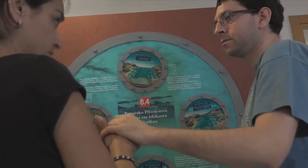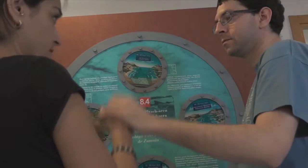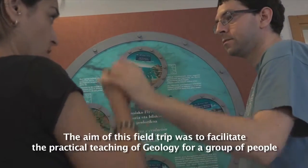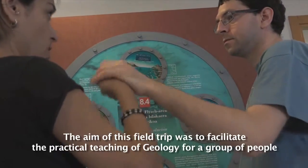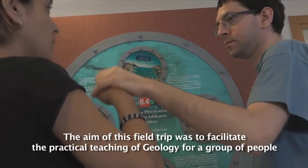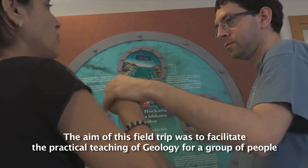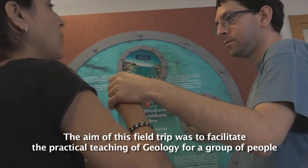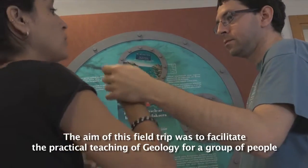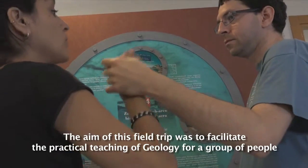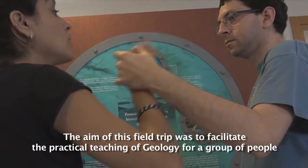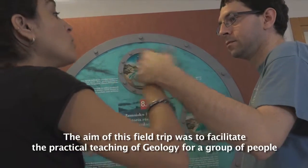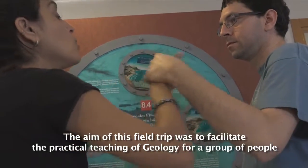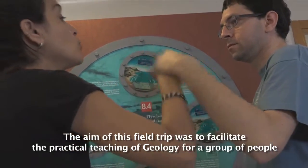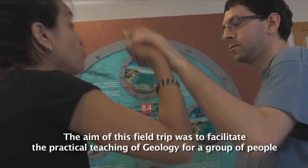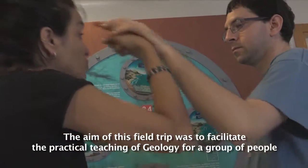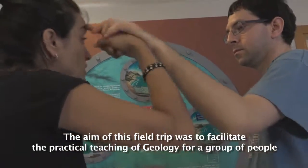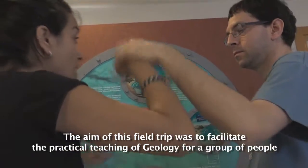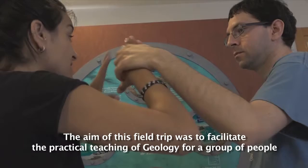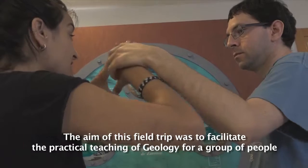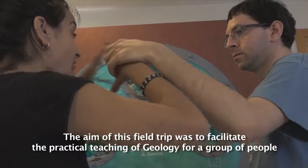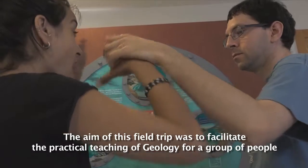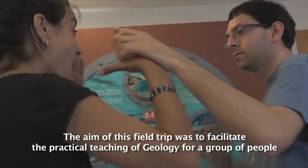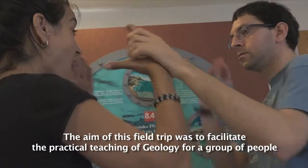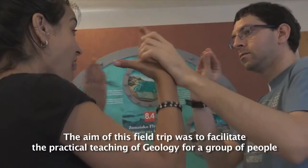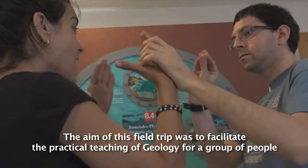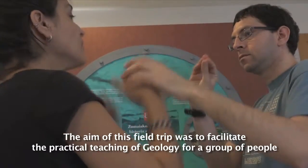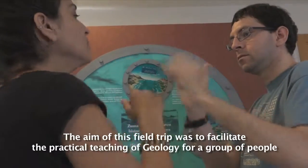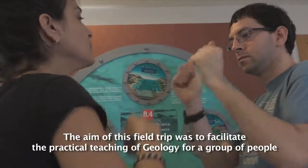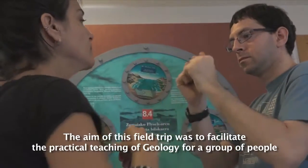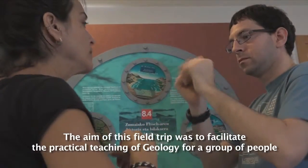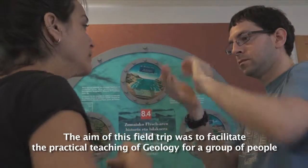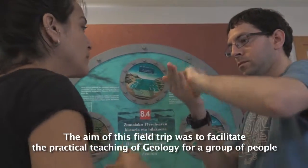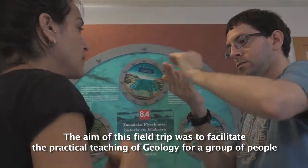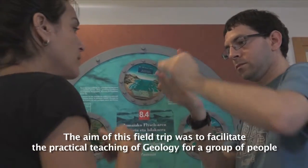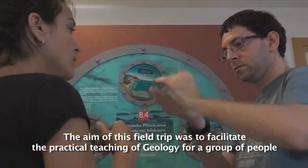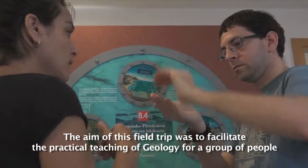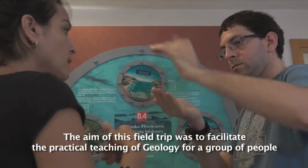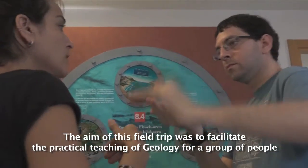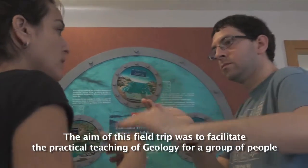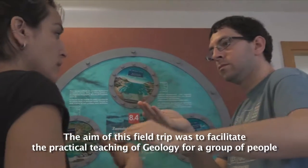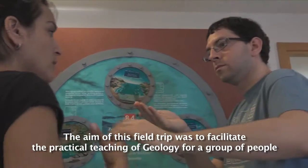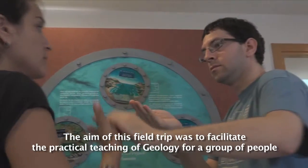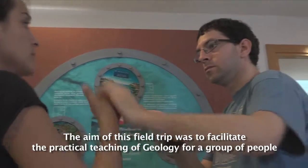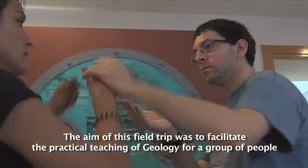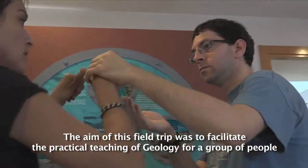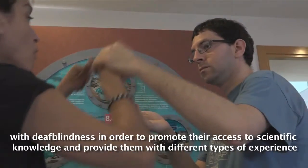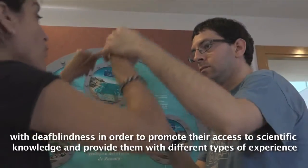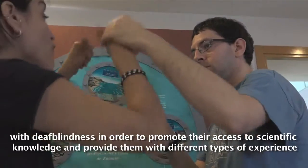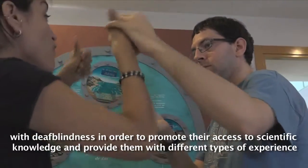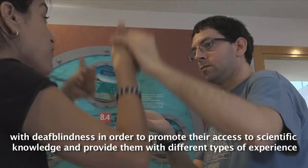El objetivo de esta excursión fue facilitar el acceso a una enseñanza práctica de la geología a un grupo de personas con